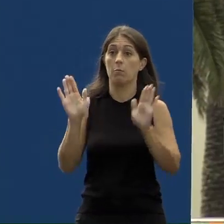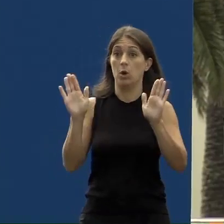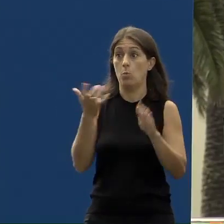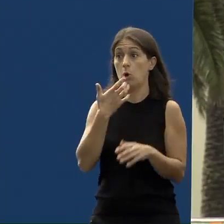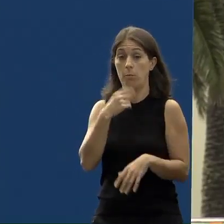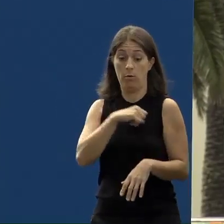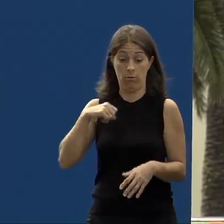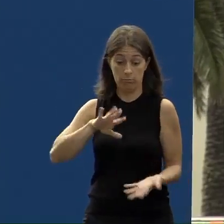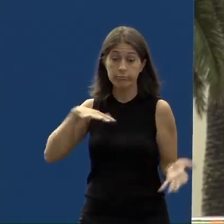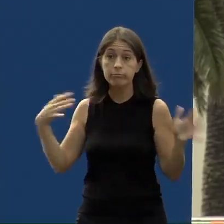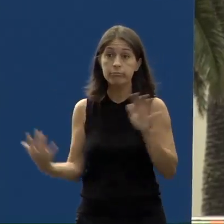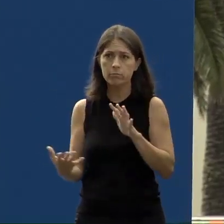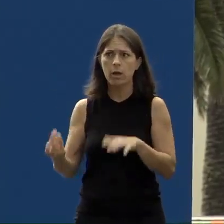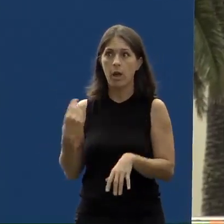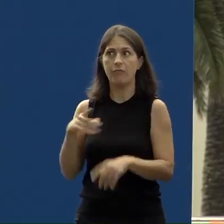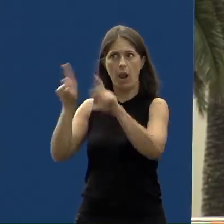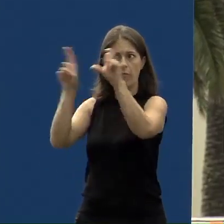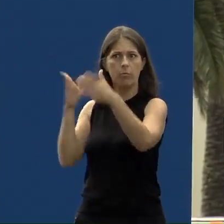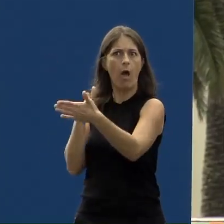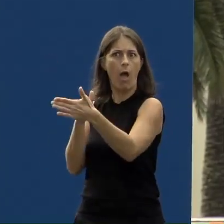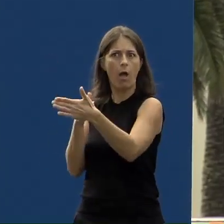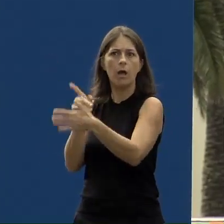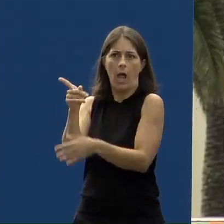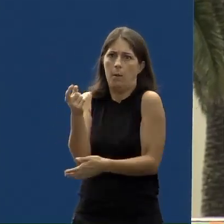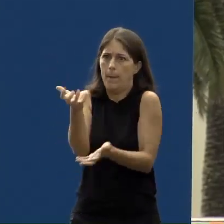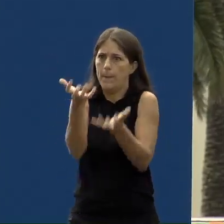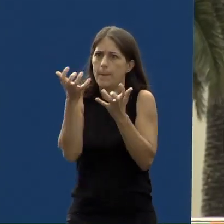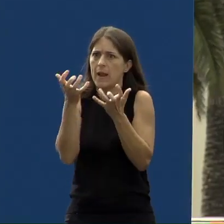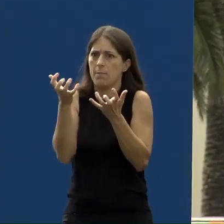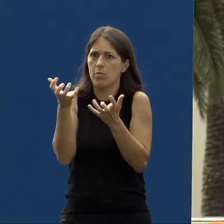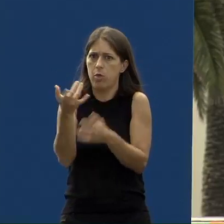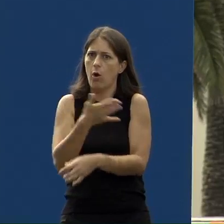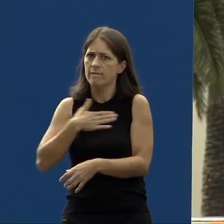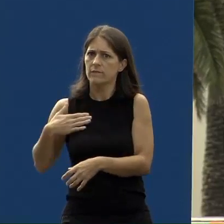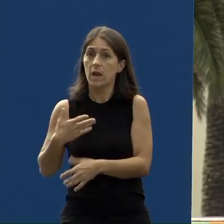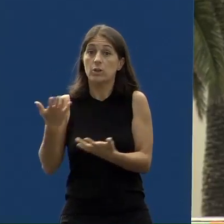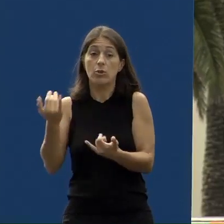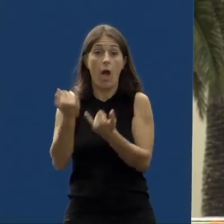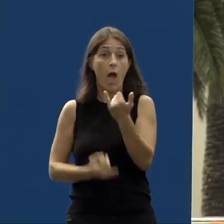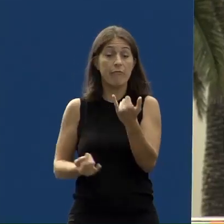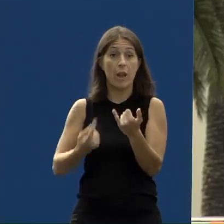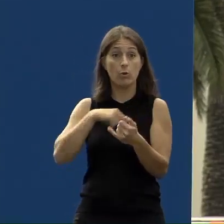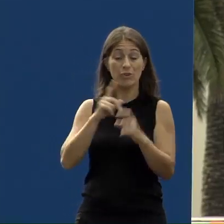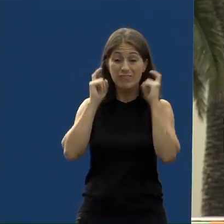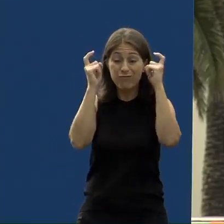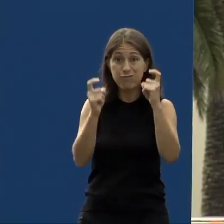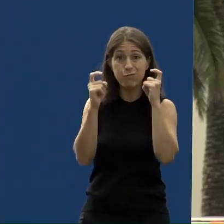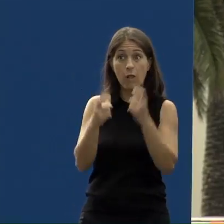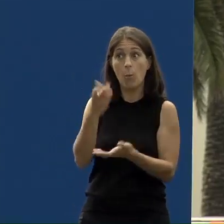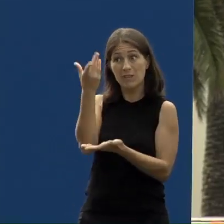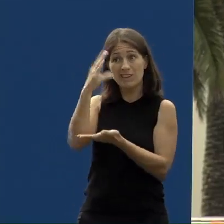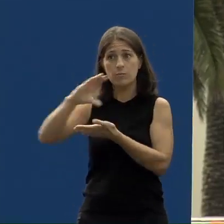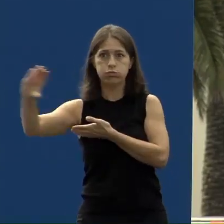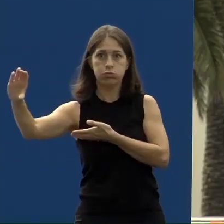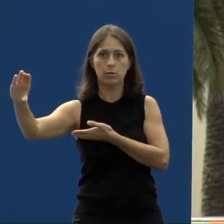se privatiza, faise por medio das empresas, que teñen que quedar cun beneficio. Logo, unha parte do noso propio esforzo vai para esas